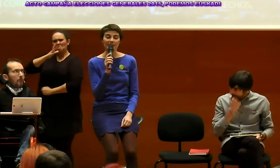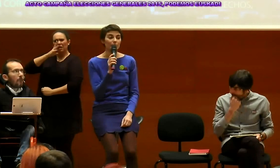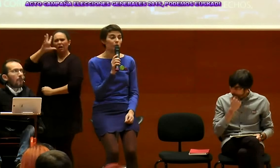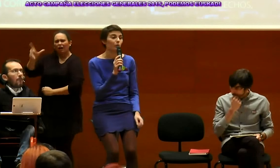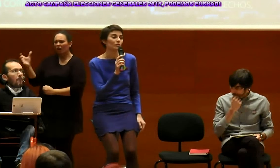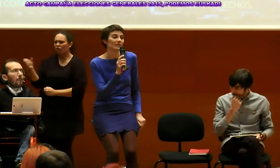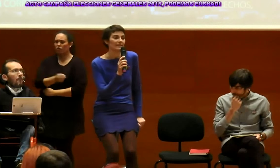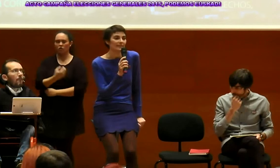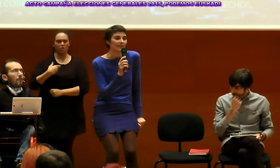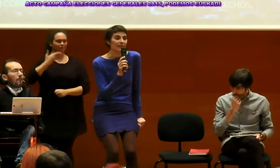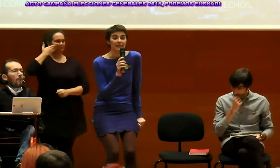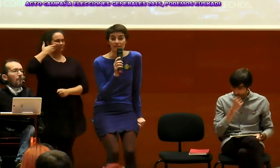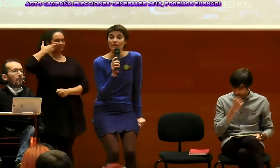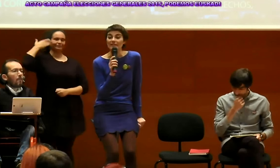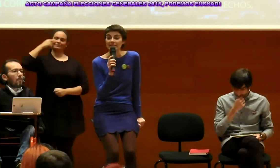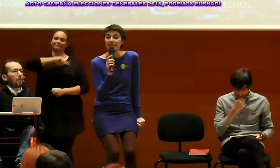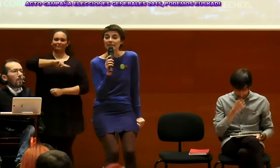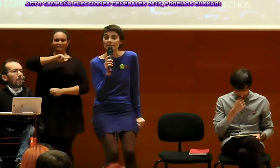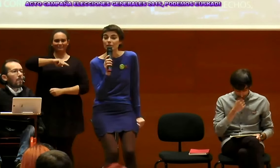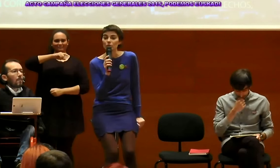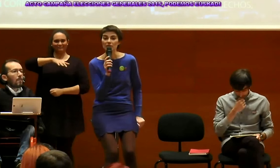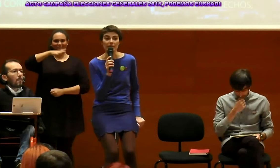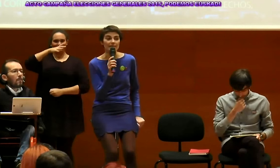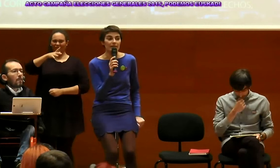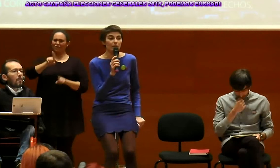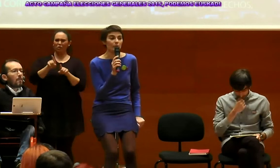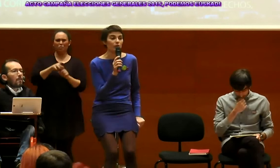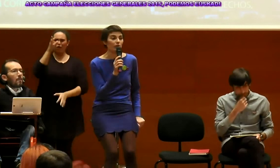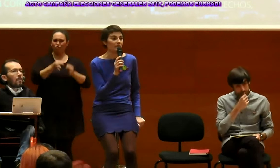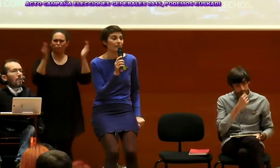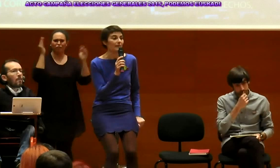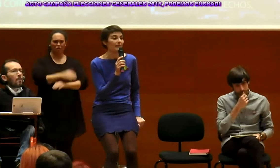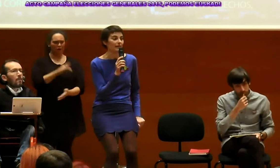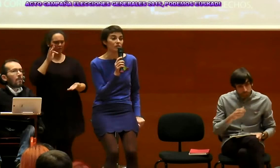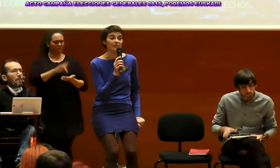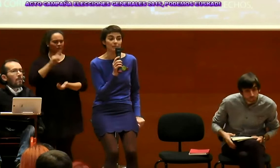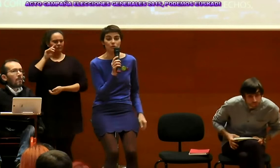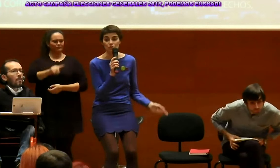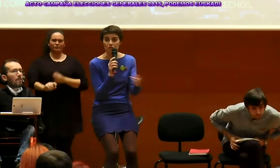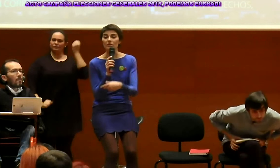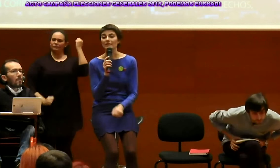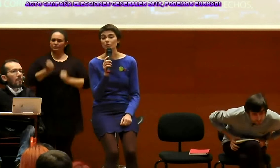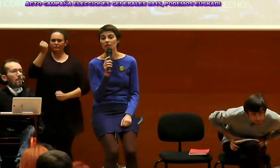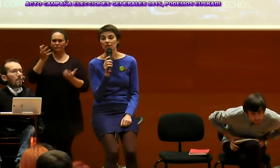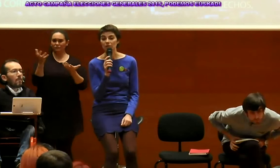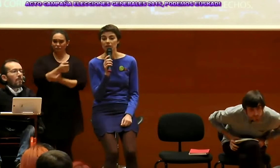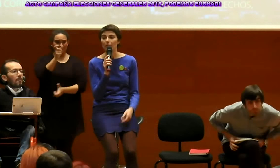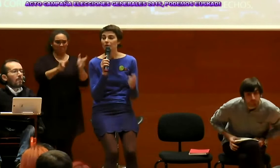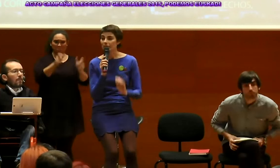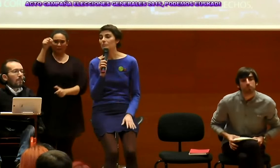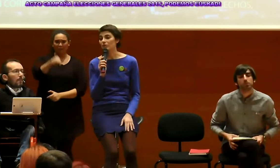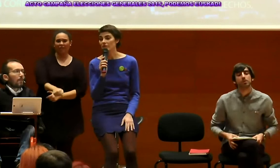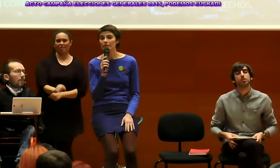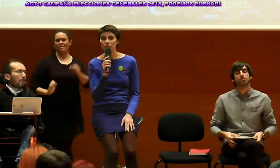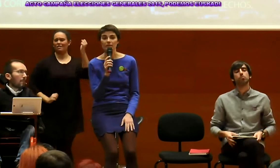me sentí muy orgullosa de que él reaccionase así ante las injusticias, porque yo creo que es la manera en la que nos sentimos todos los que estamos aquí hoy, pero